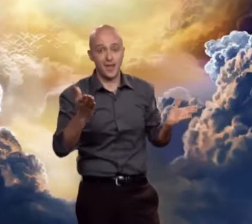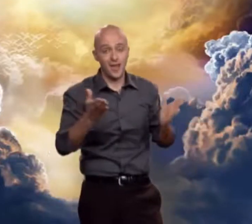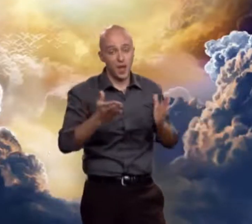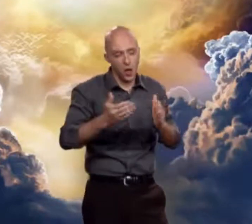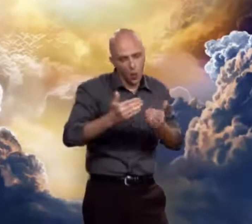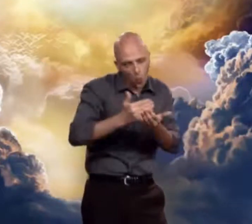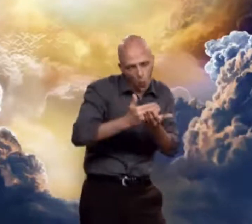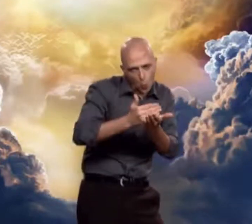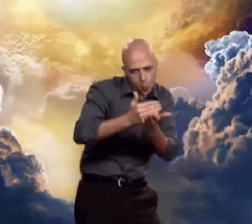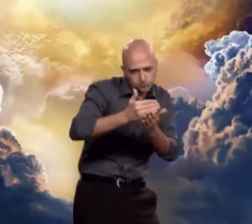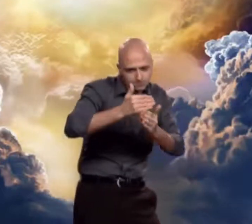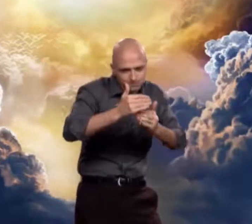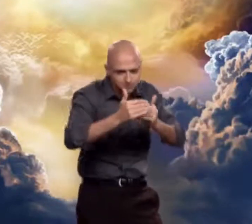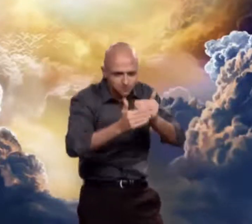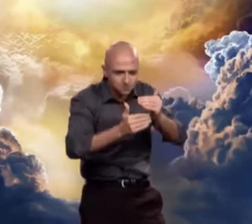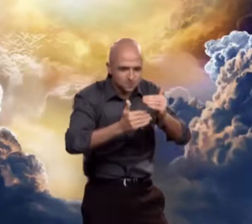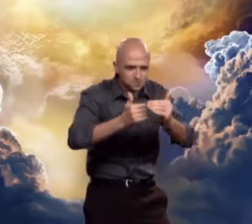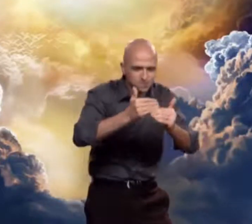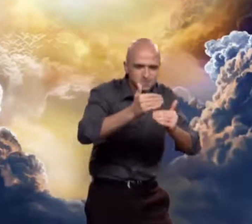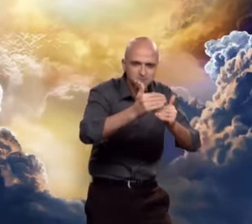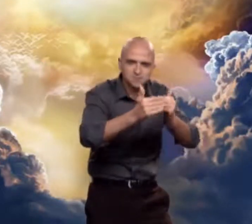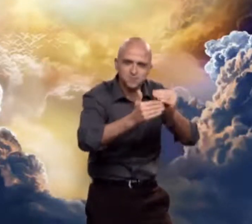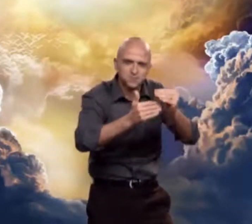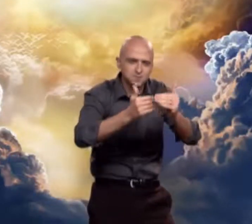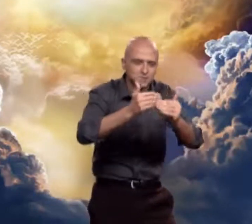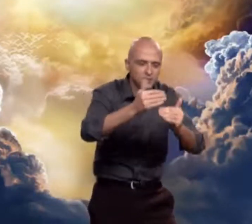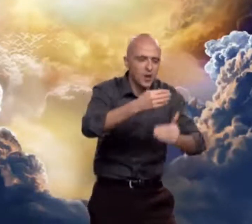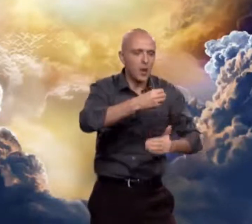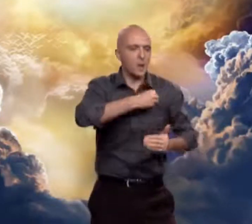pecado, Deus poderia utilizar somente a justiça e a verdade.